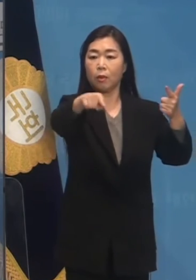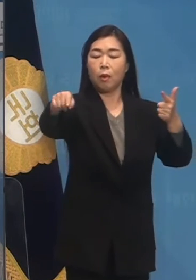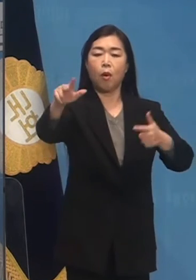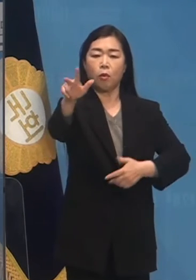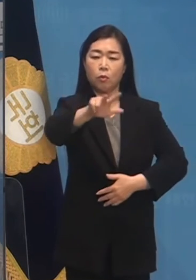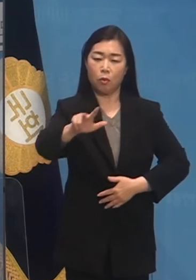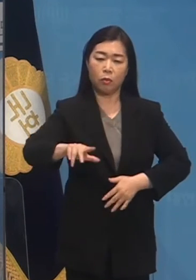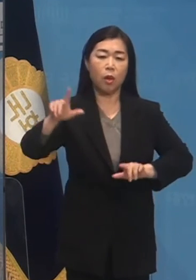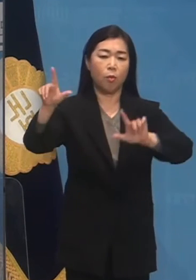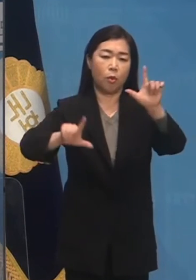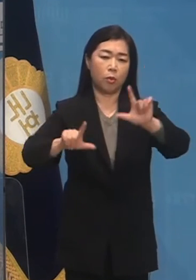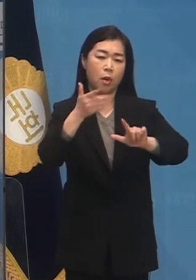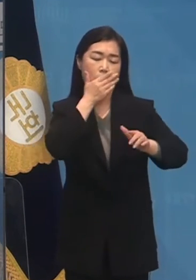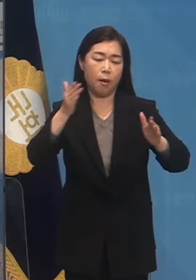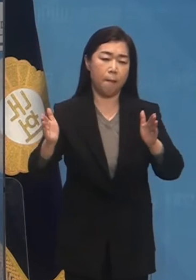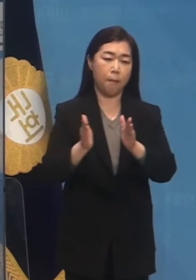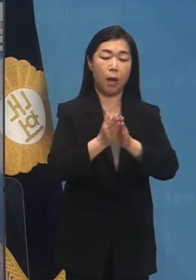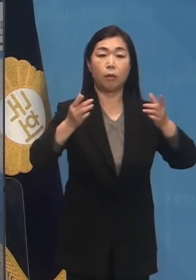전국적 현상이었습니다.